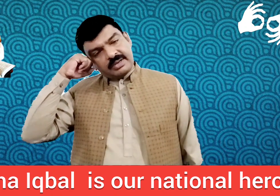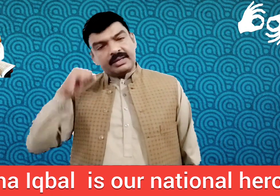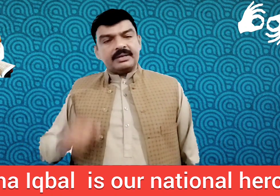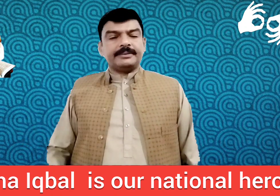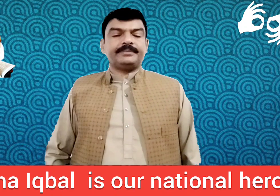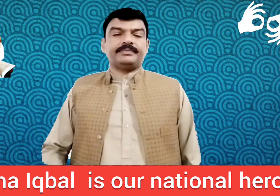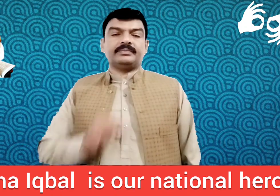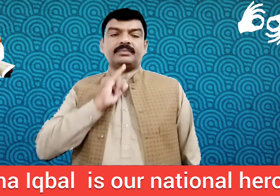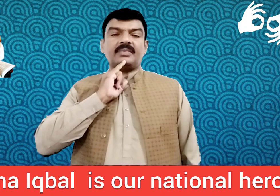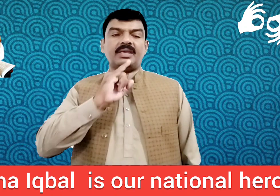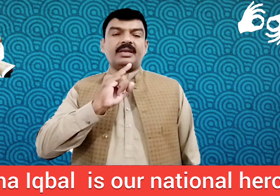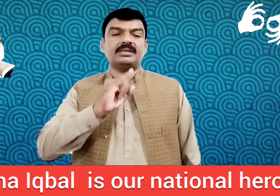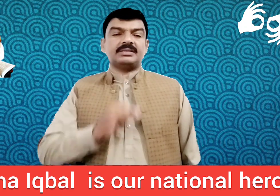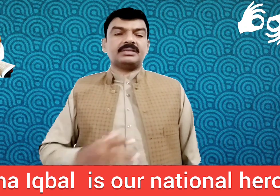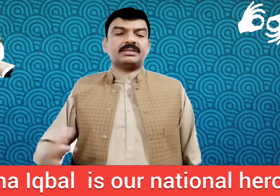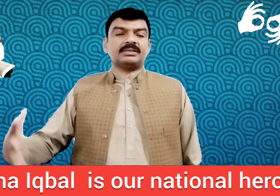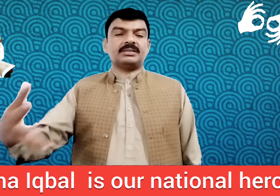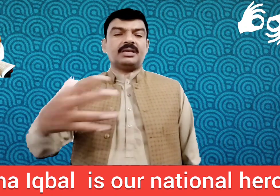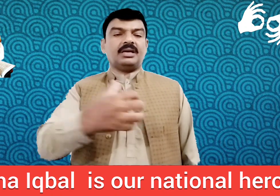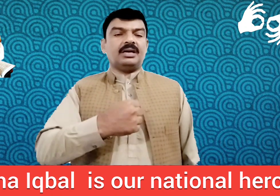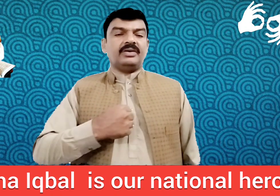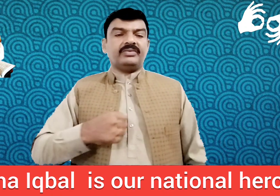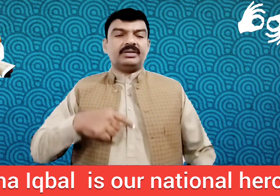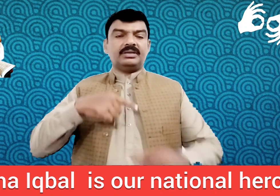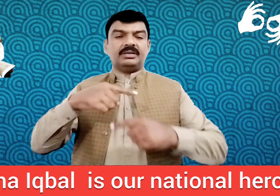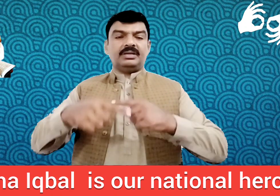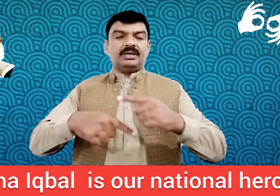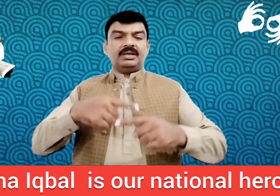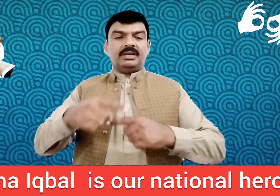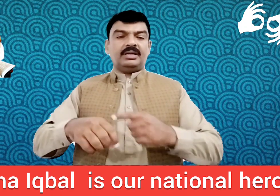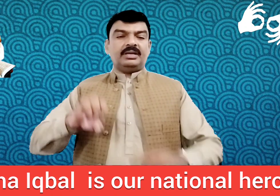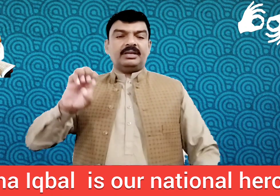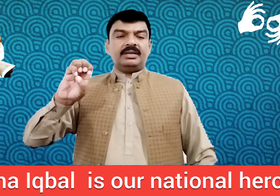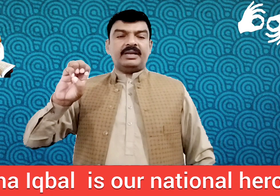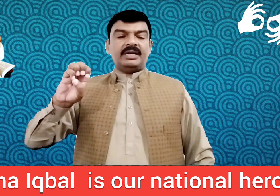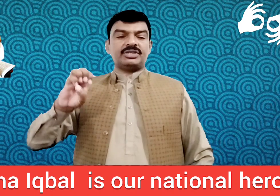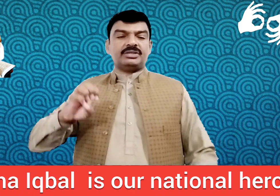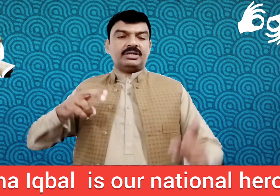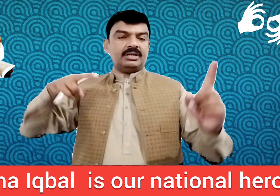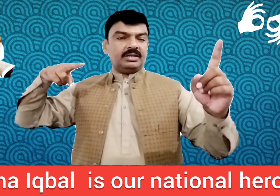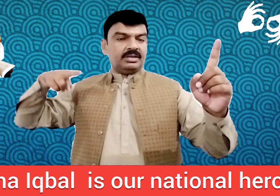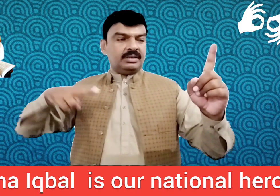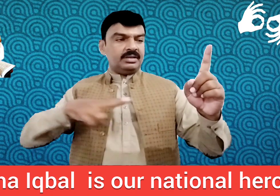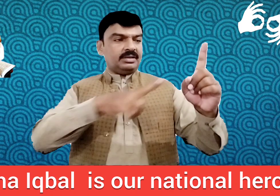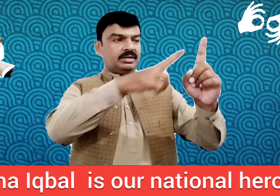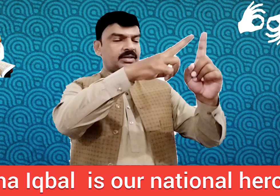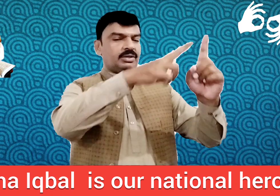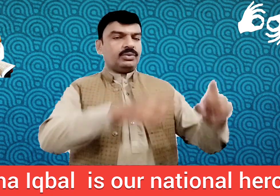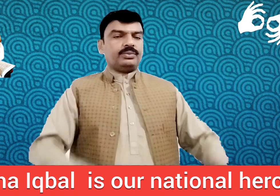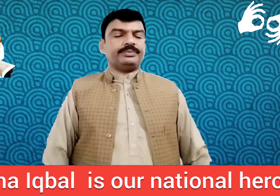इकबाल is our national hero.